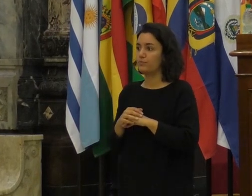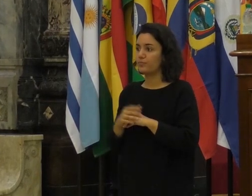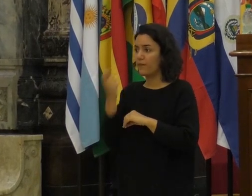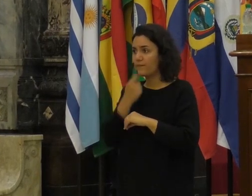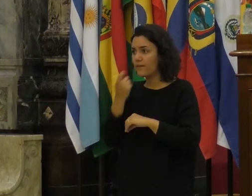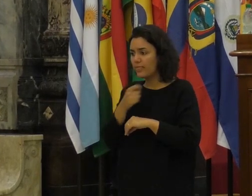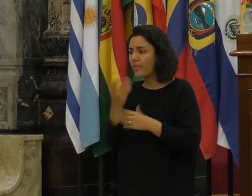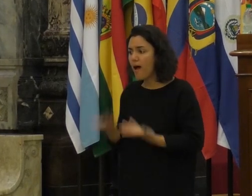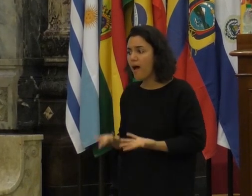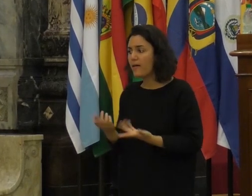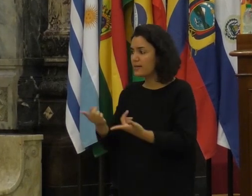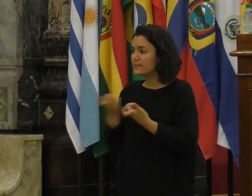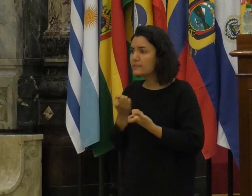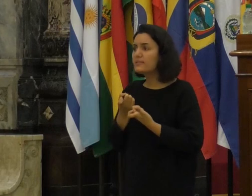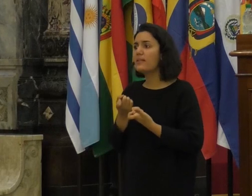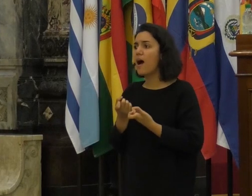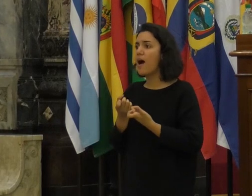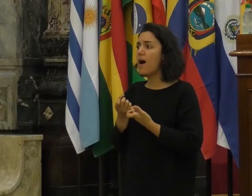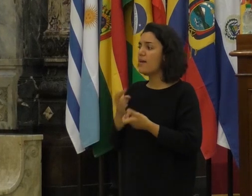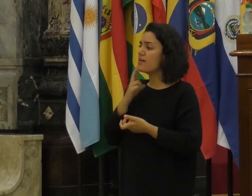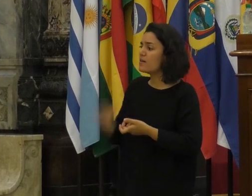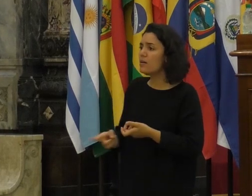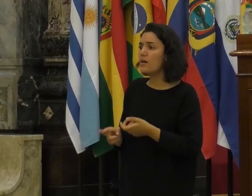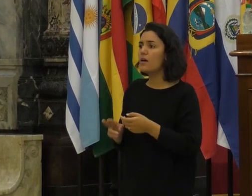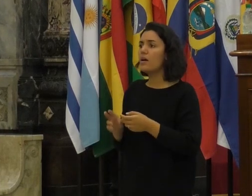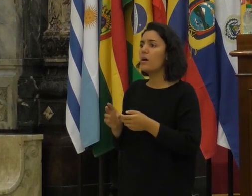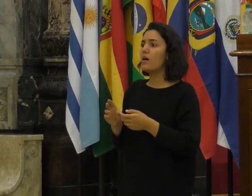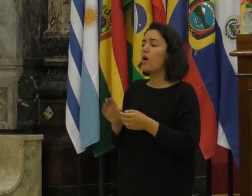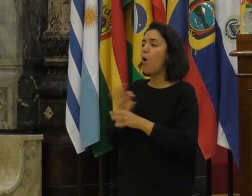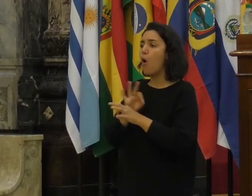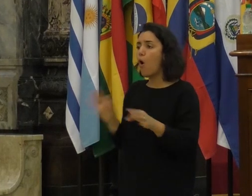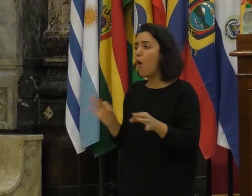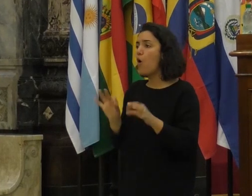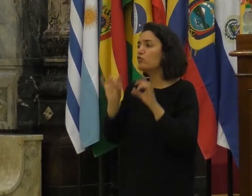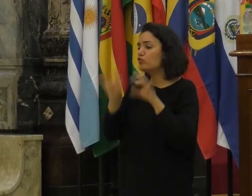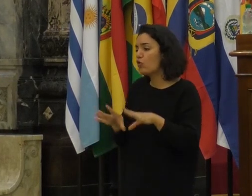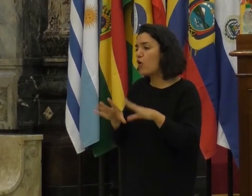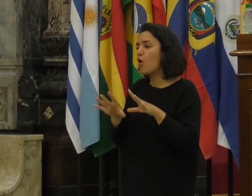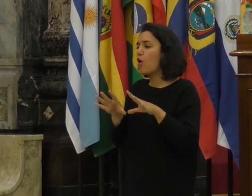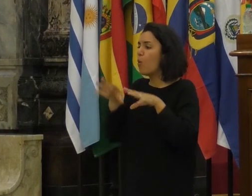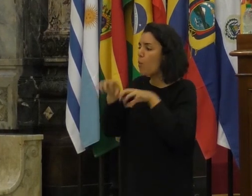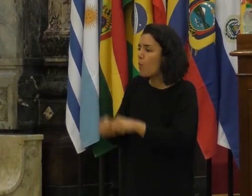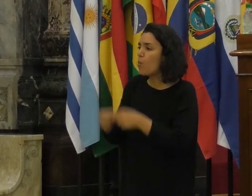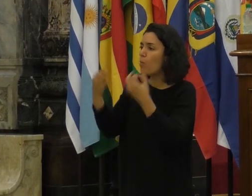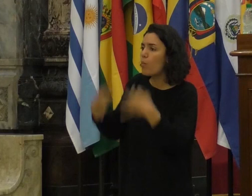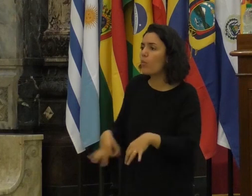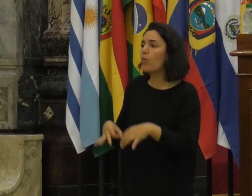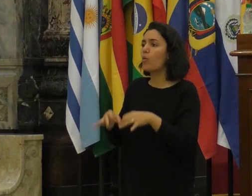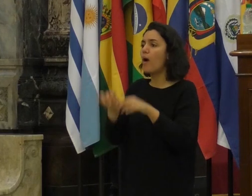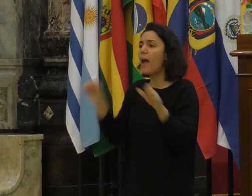necesario renunciar o dejar de cumplir alguna de las funciones tradicionales de la universidad para instalar ese modo 2.